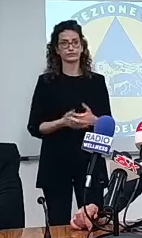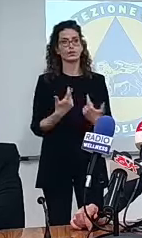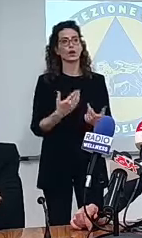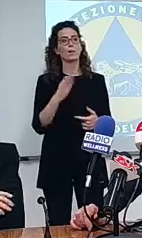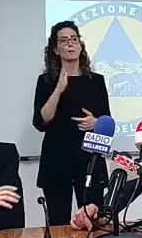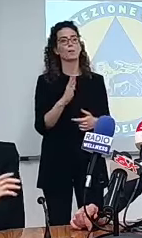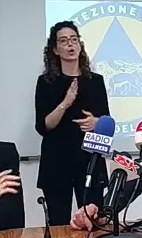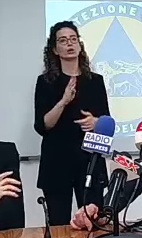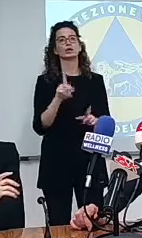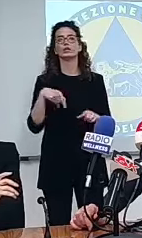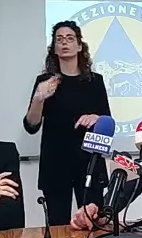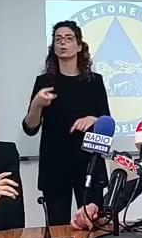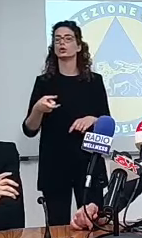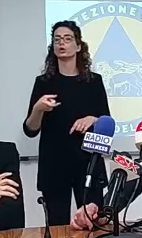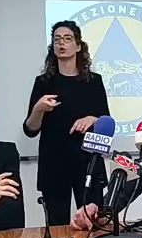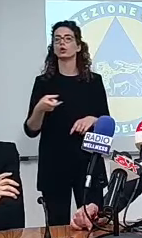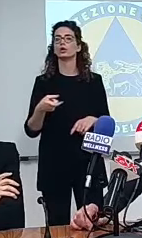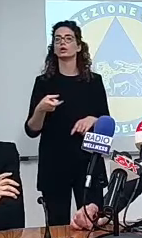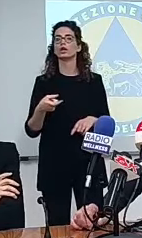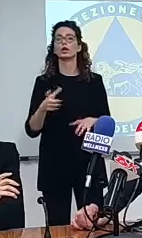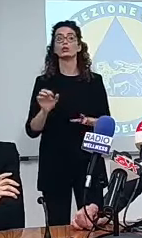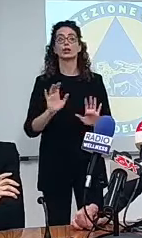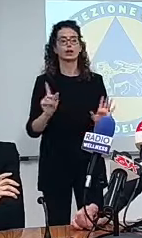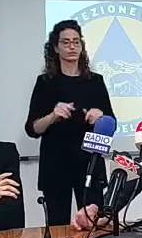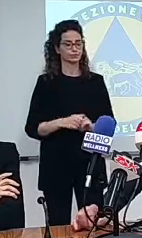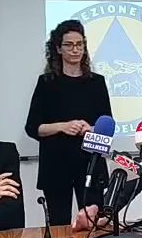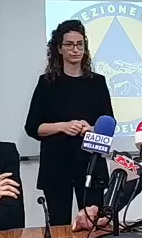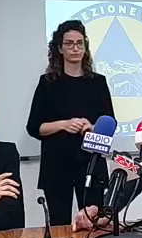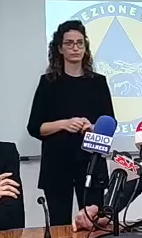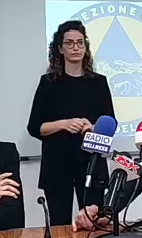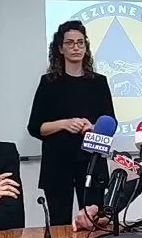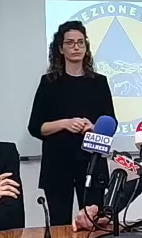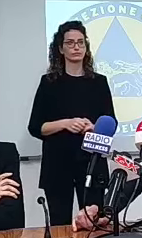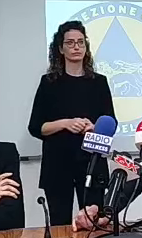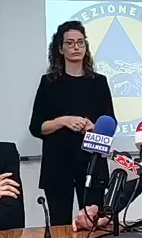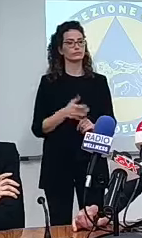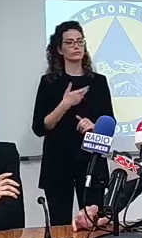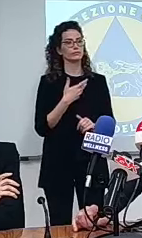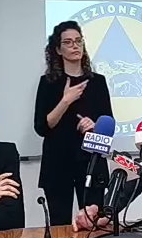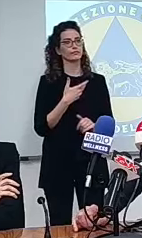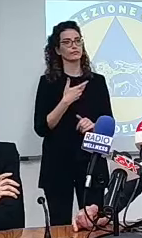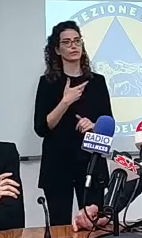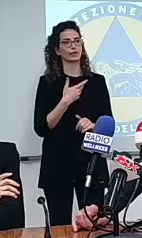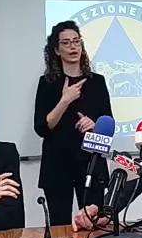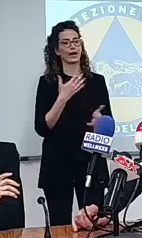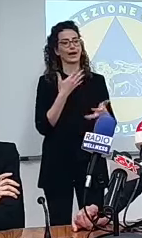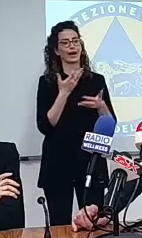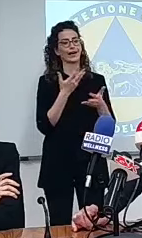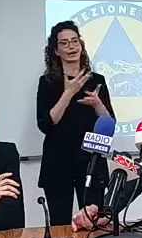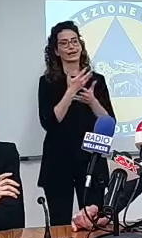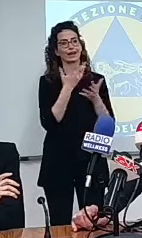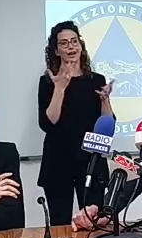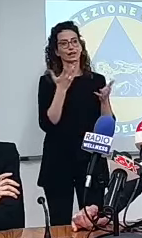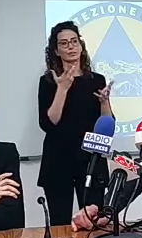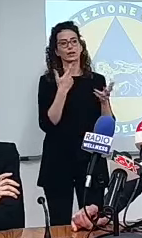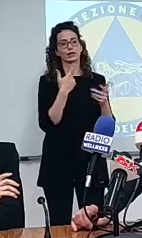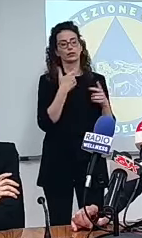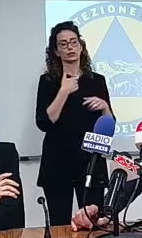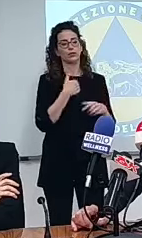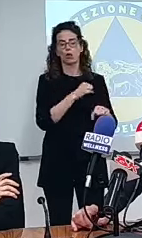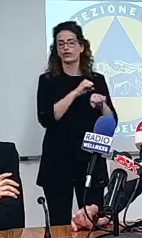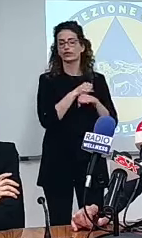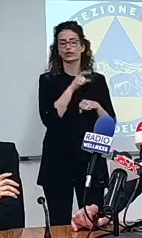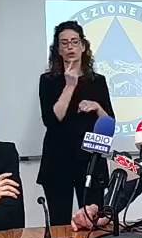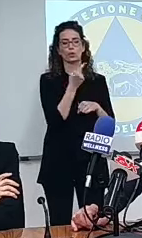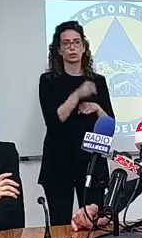Bonet, poi Guidone, Antonella? No. Chiarimenti che vogliono sentire dalla viva voce del Presidente, l'unico di cui si fidano.